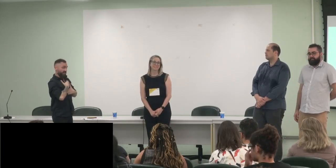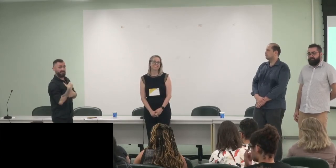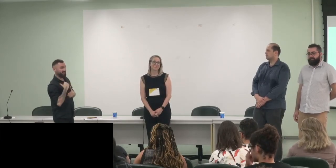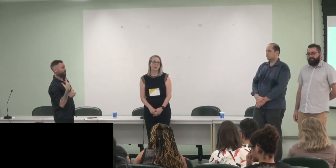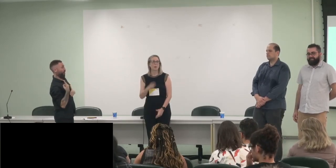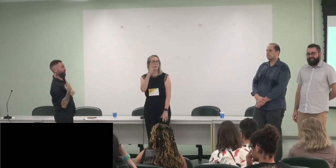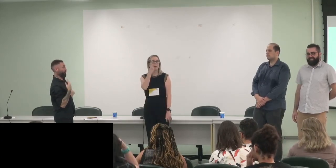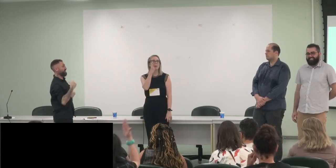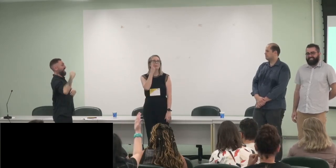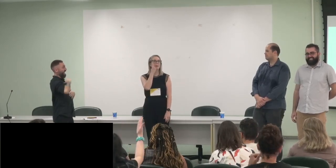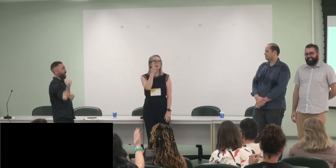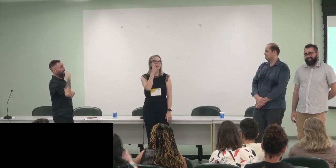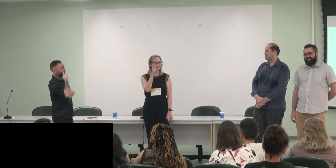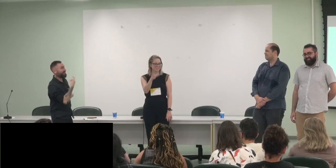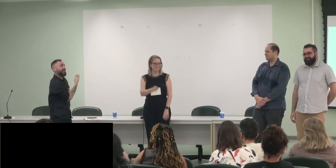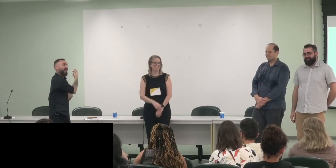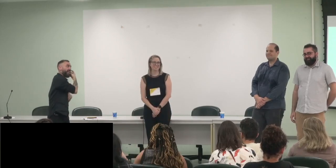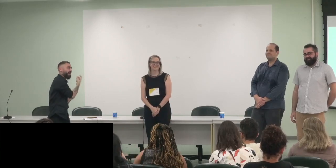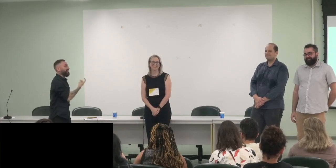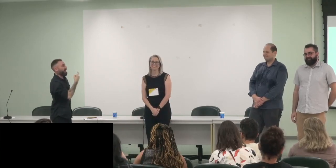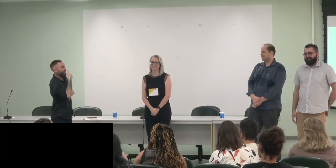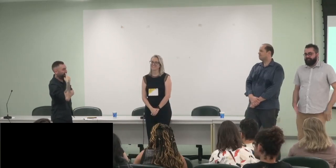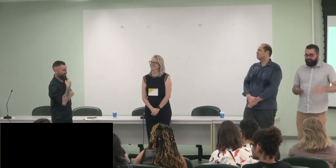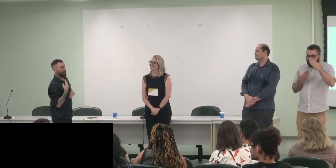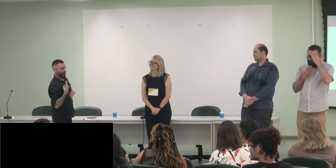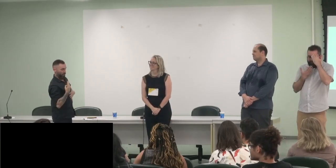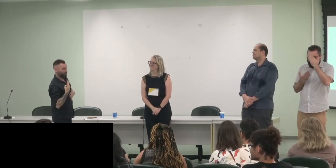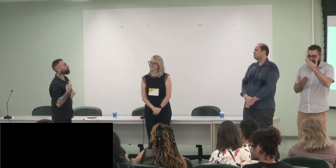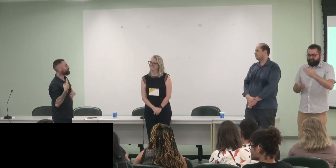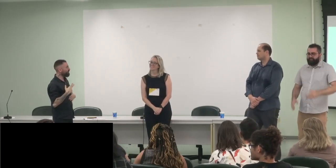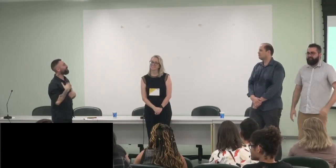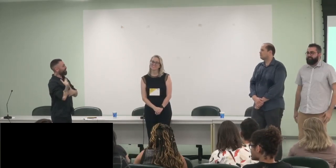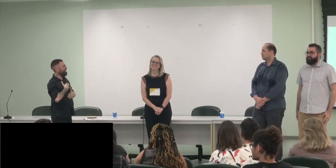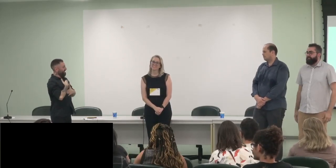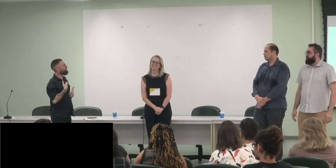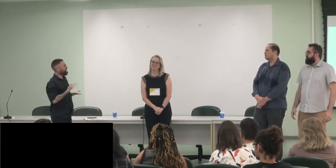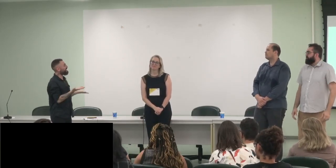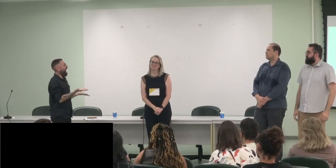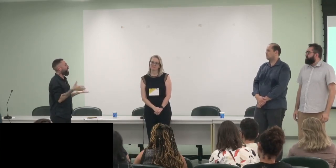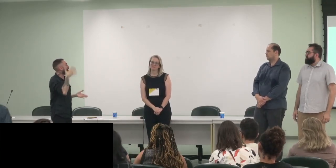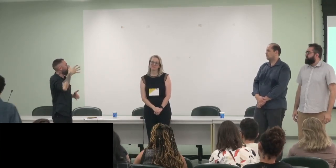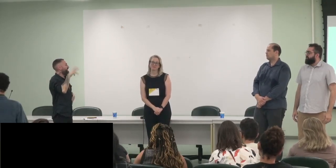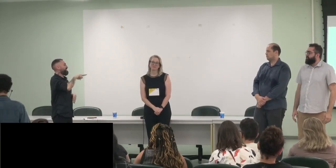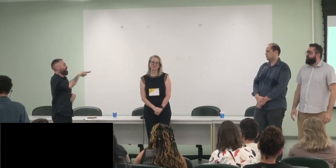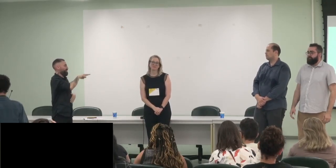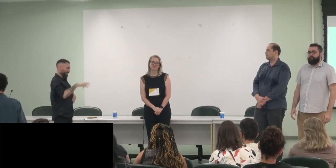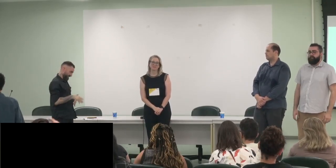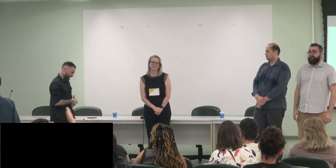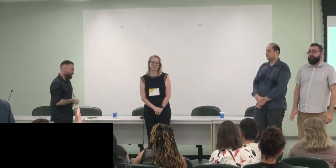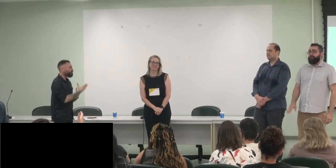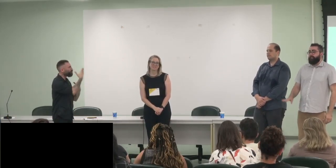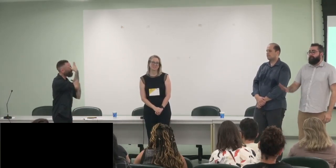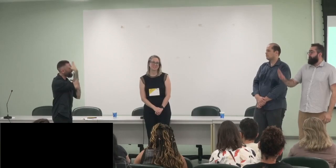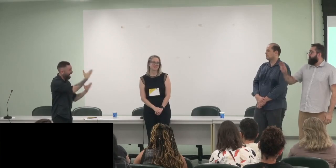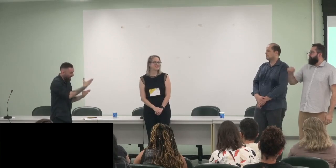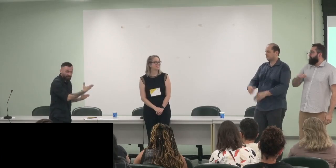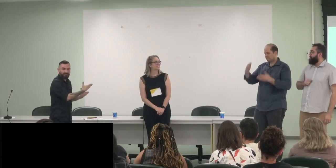bem felizes de ter assistido essa mesa de vocês. Tá? Muito obrigada. E é isso,